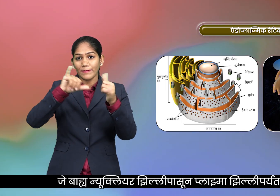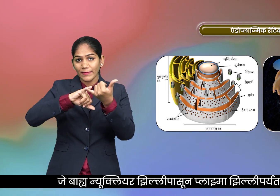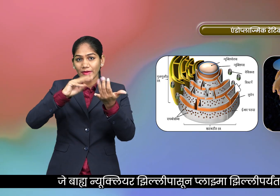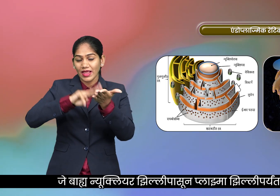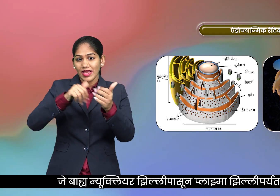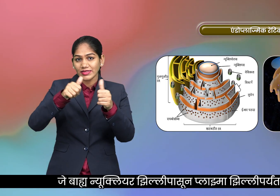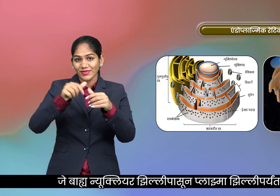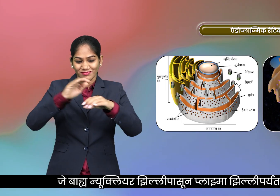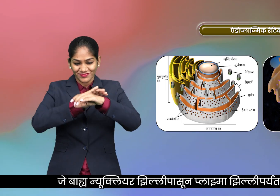पसरलेले आहे